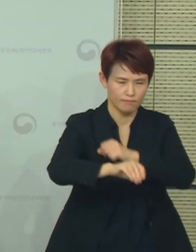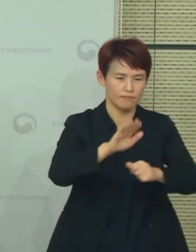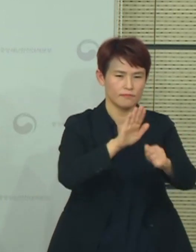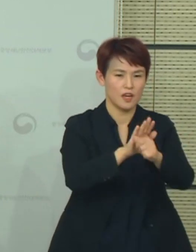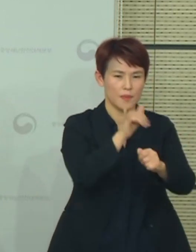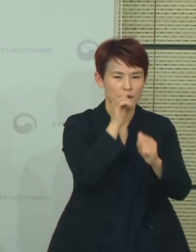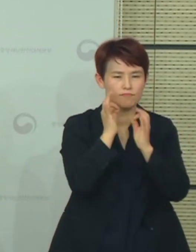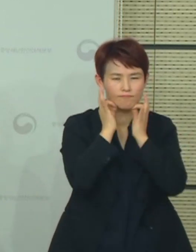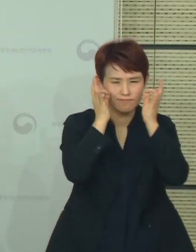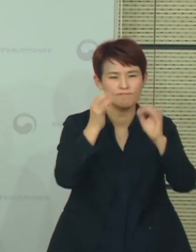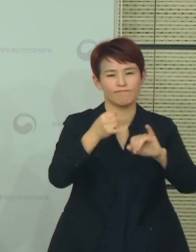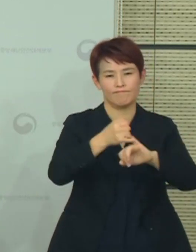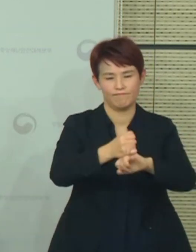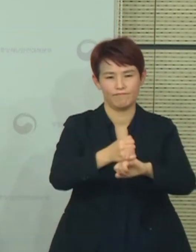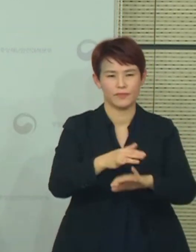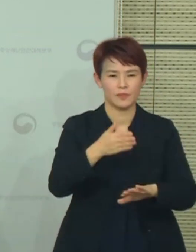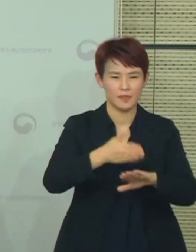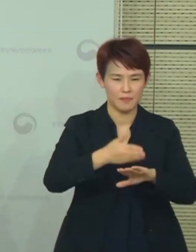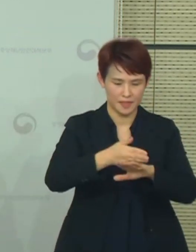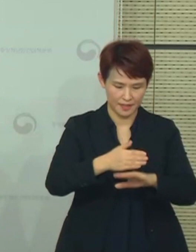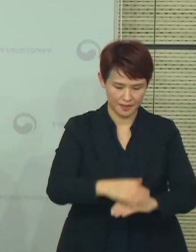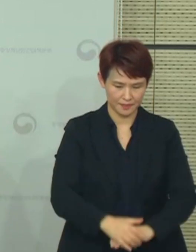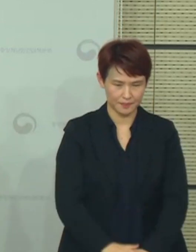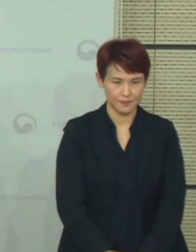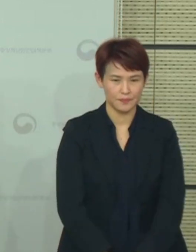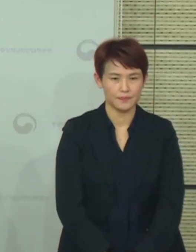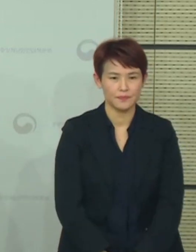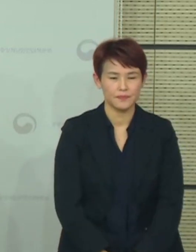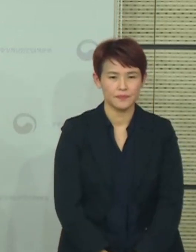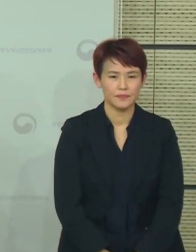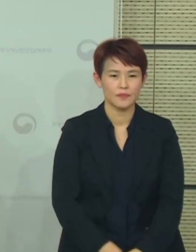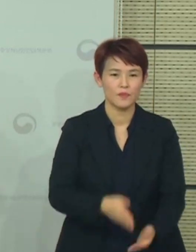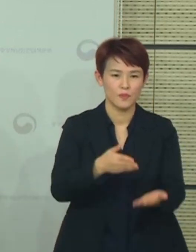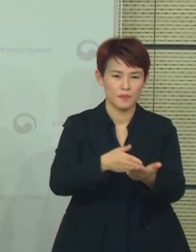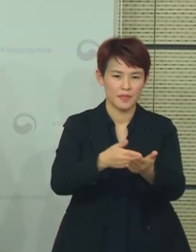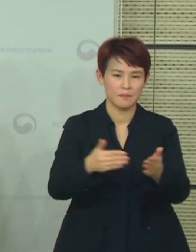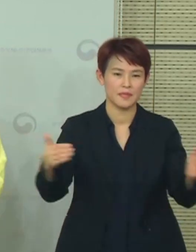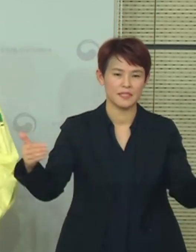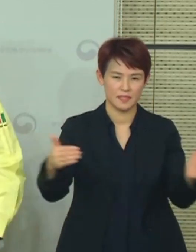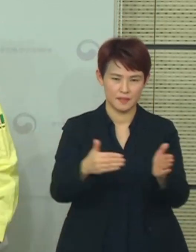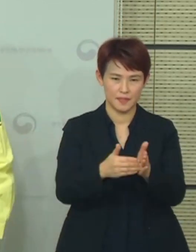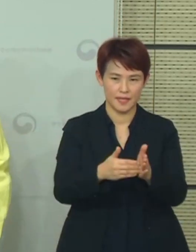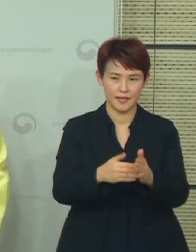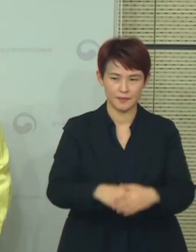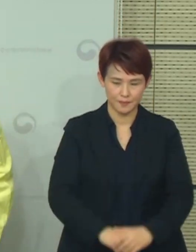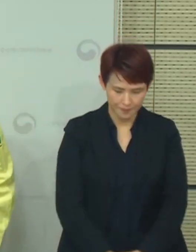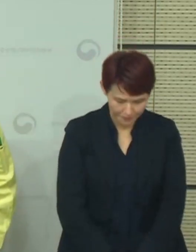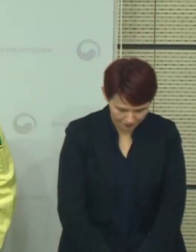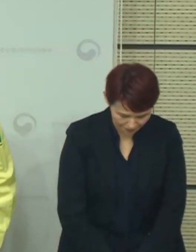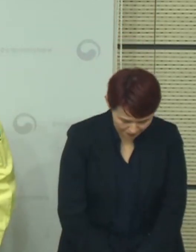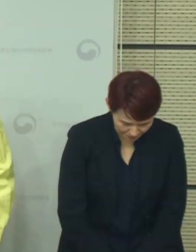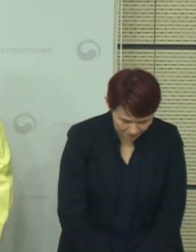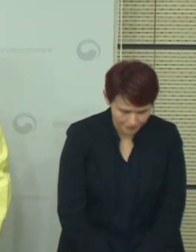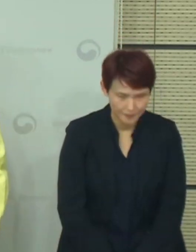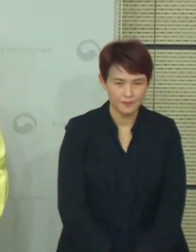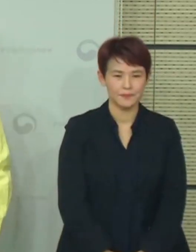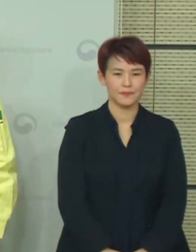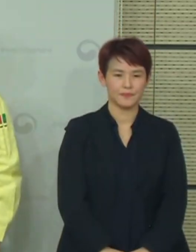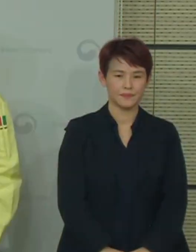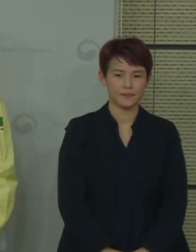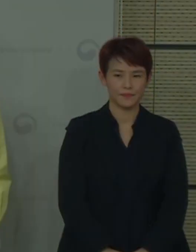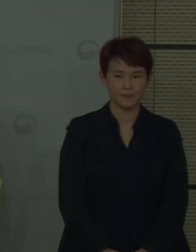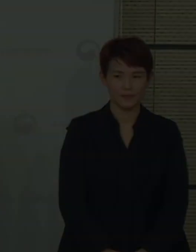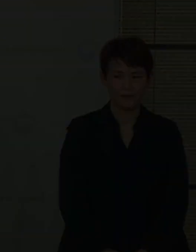있도록 최선을 다하겠습니다. 감사합니다. 네, 이것으로 브리핑을 마치겠습니다. 참석해 주셔서 감사합니다.